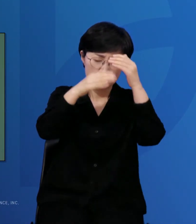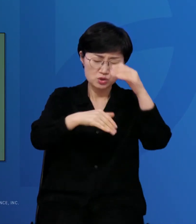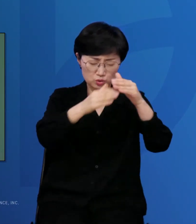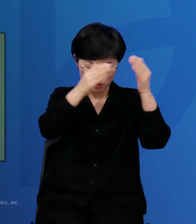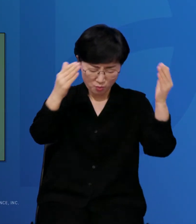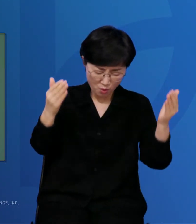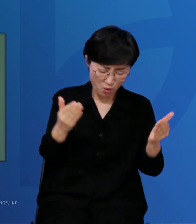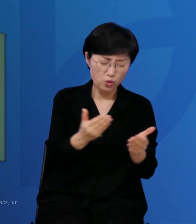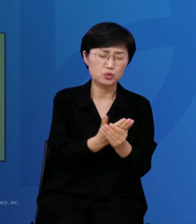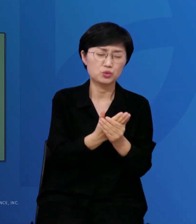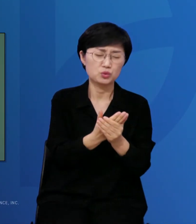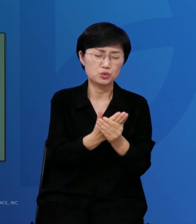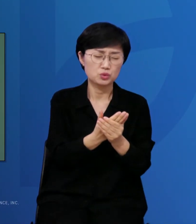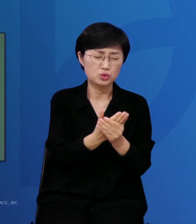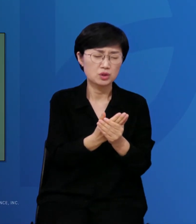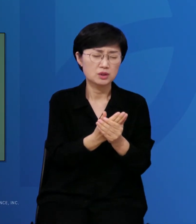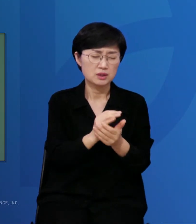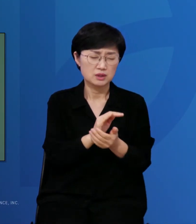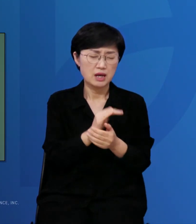때